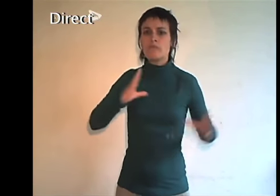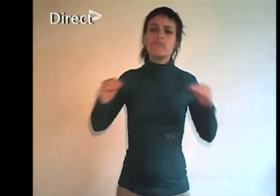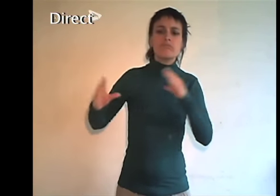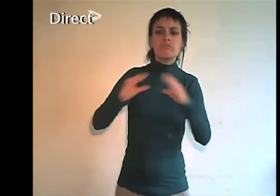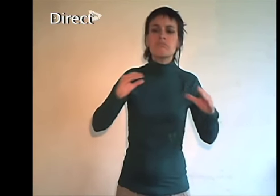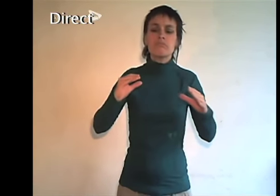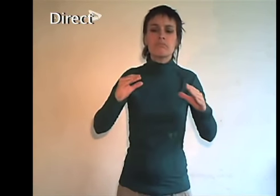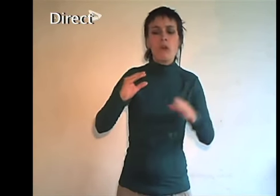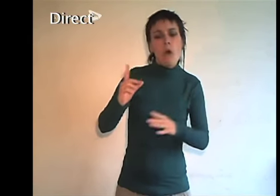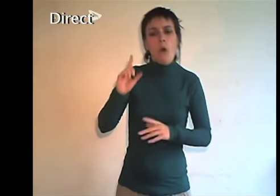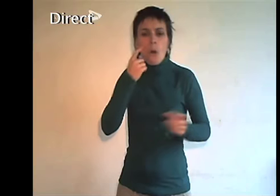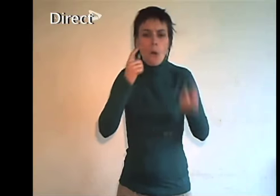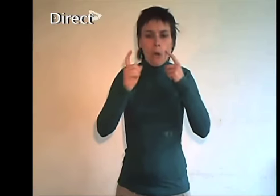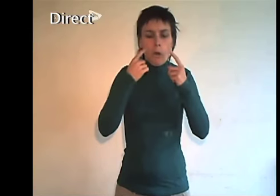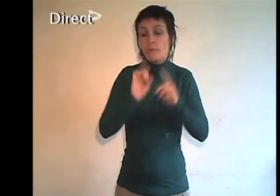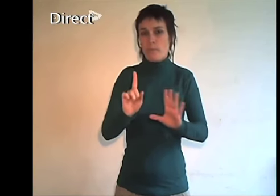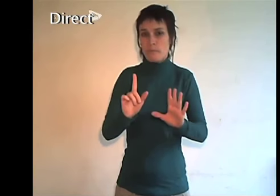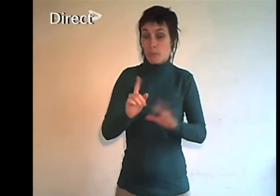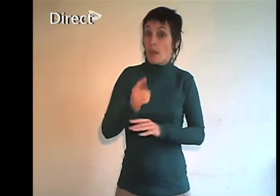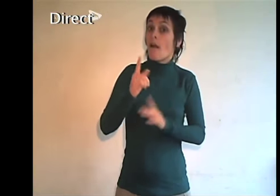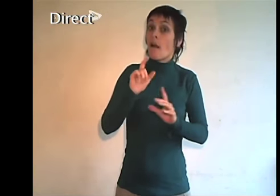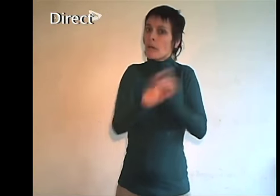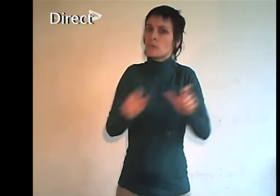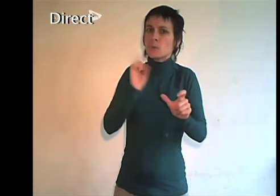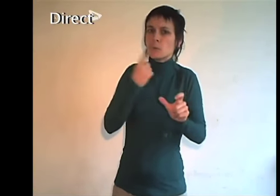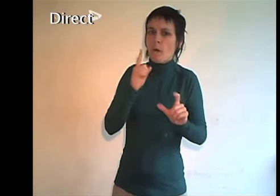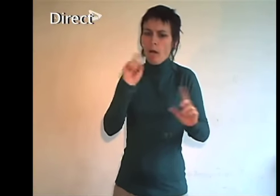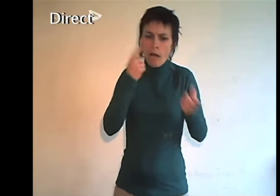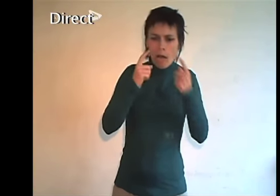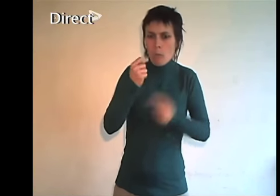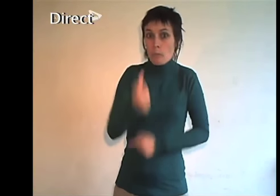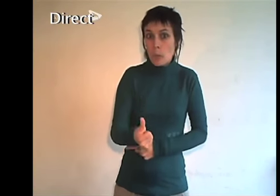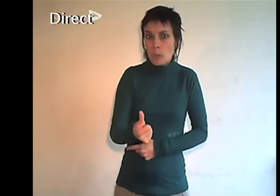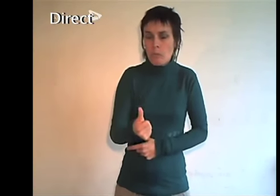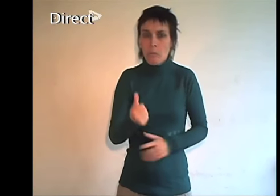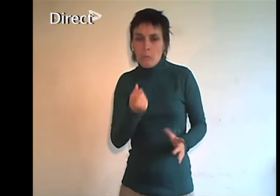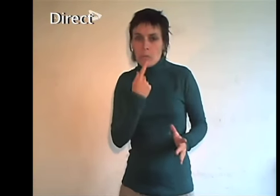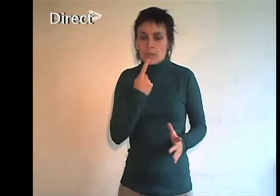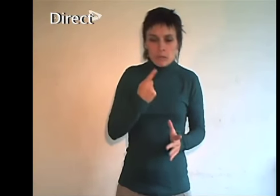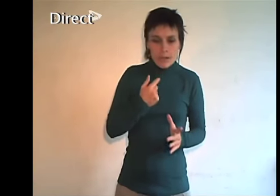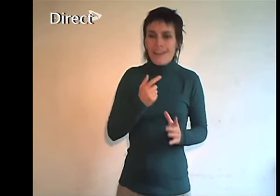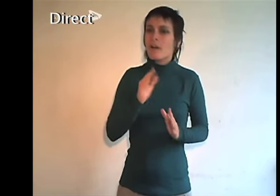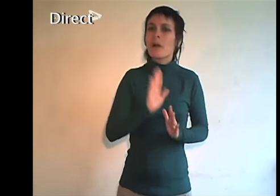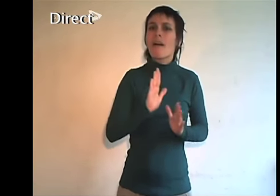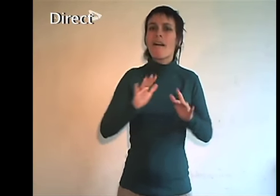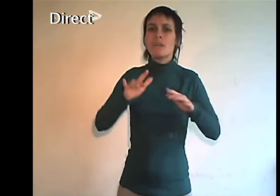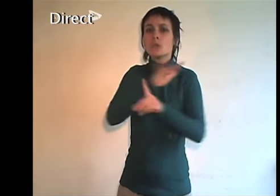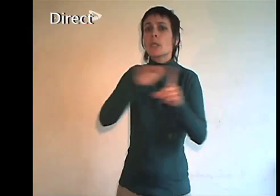qu'on entend un peu trop parler des sourds, qu'on n'entend pas trop parler en fait des sourds, et parce que comme toujours en fait en général ce qui sort de